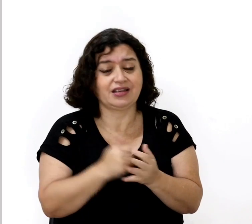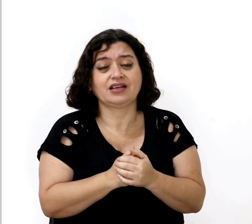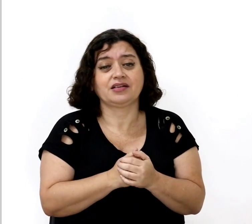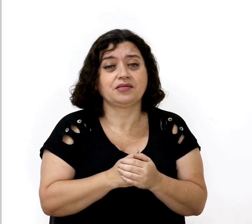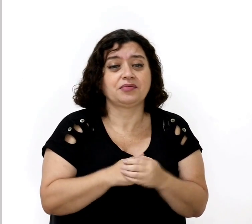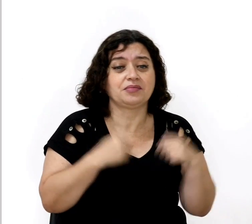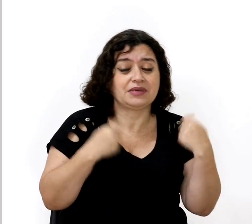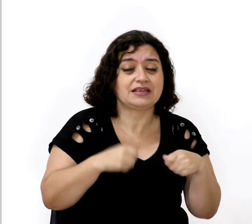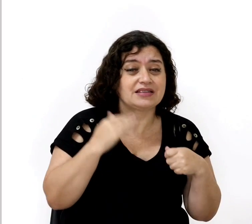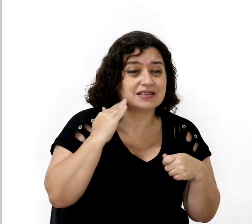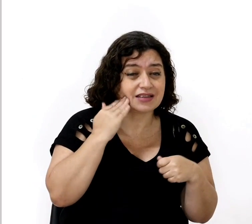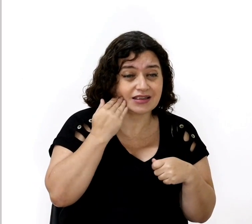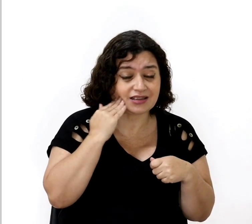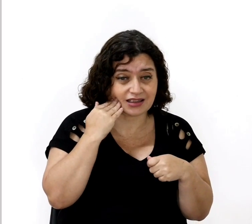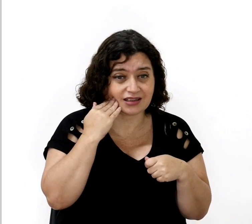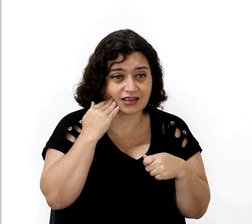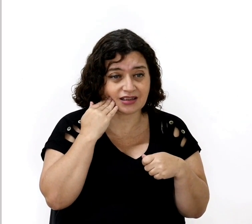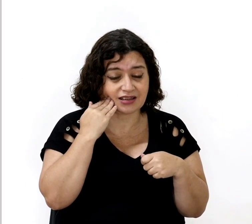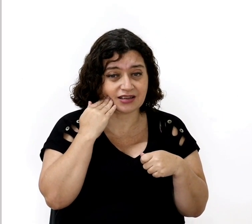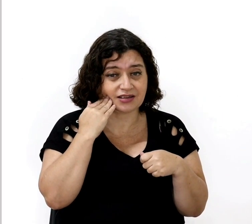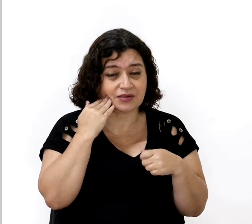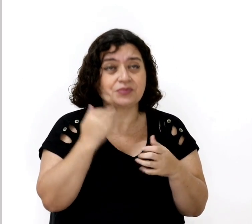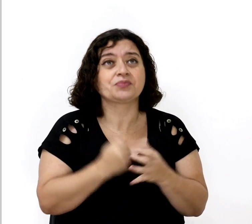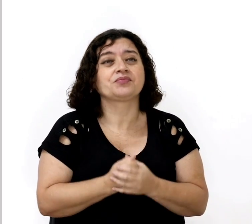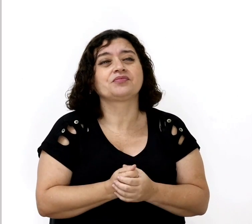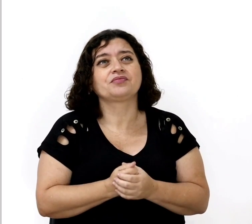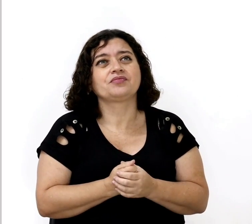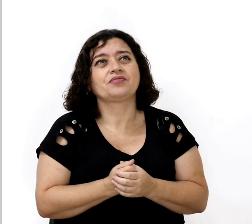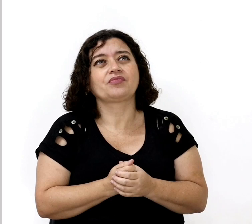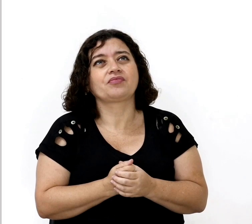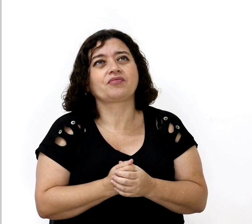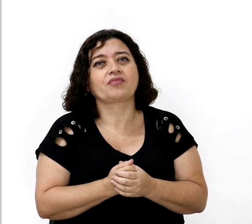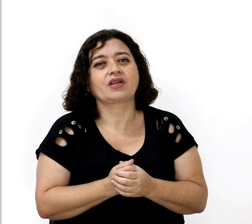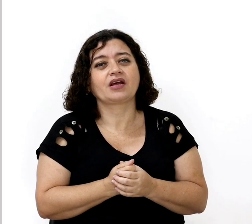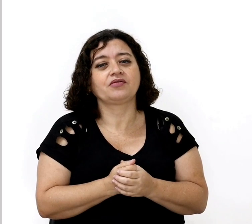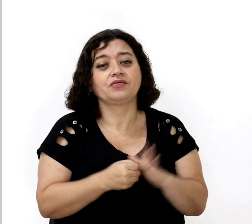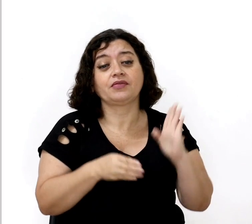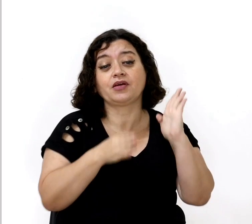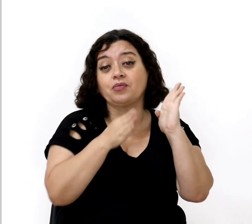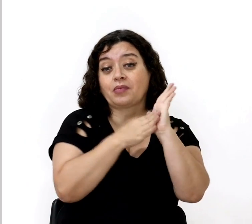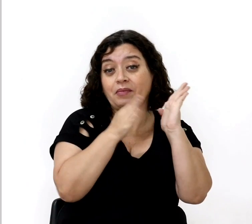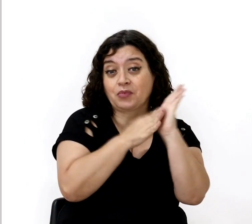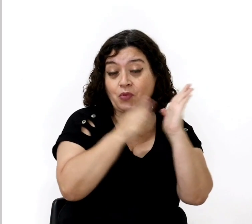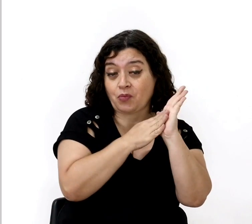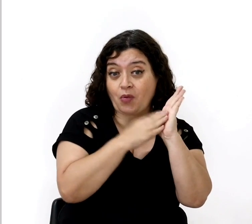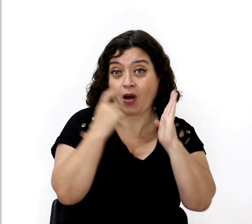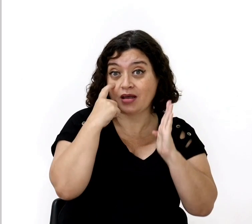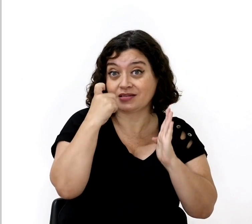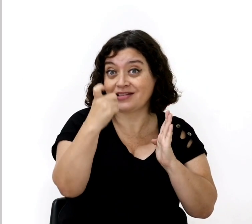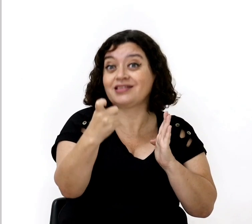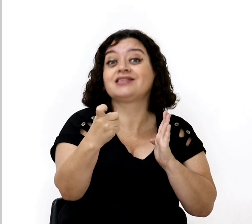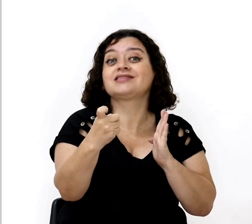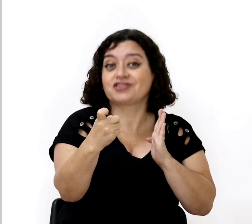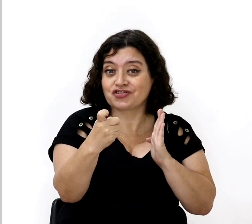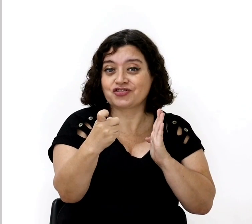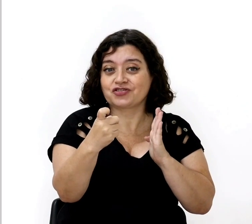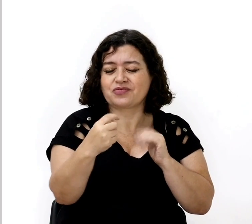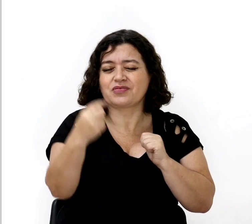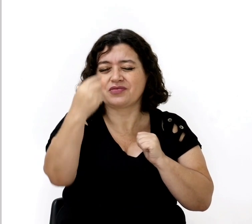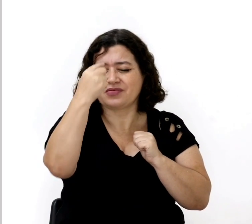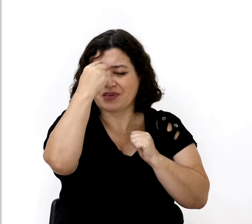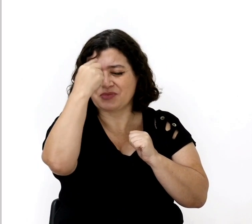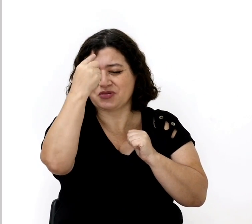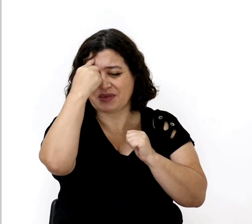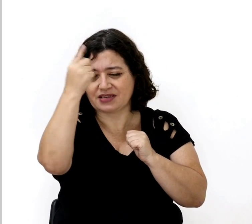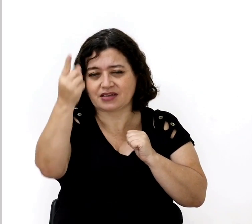gente precisa entender. Chegou um dos anos que veio uma proposta interessante.